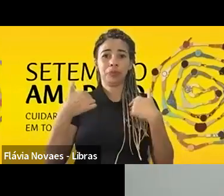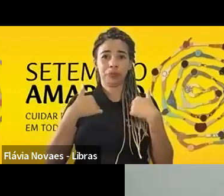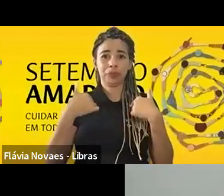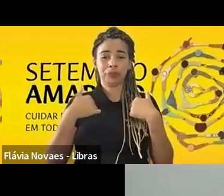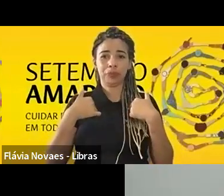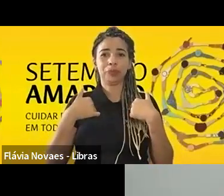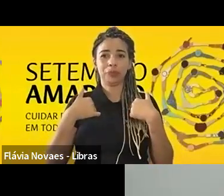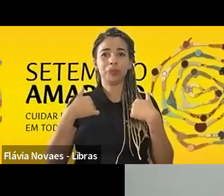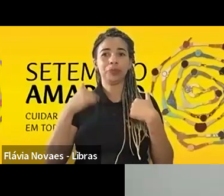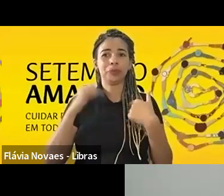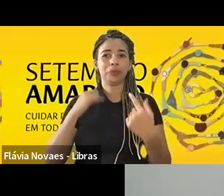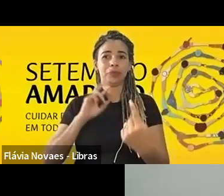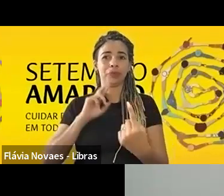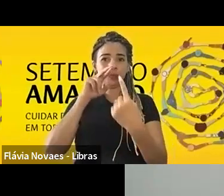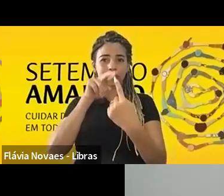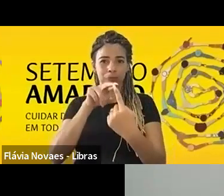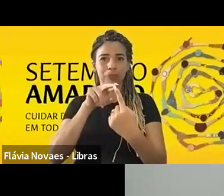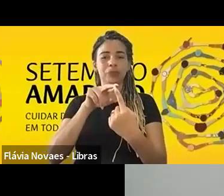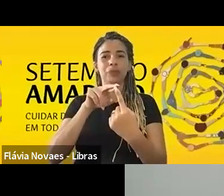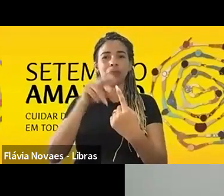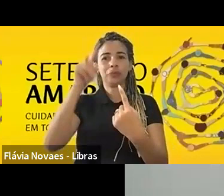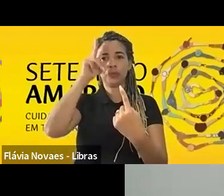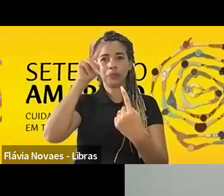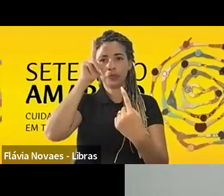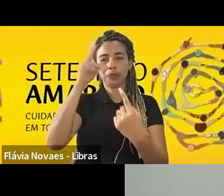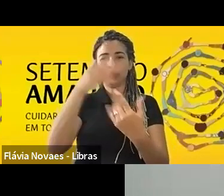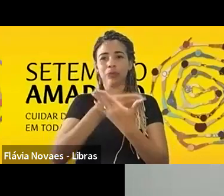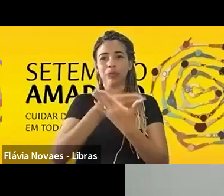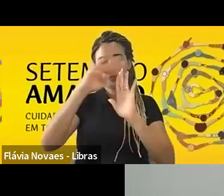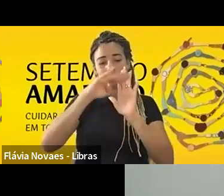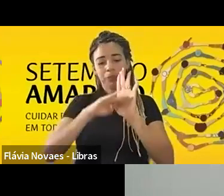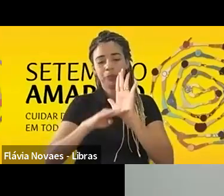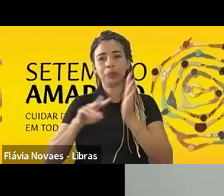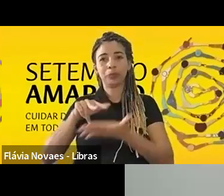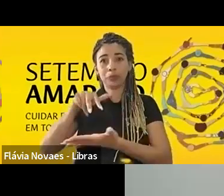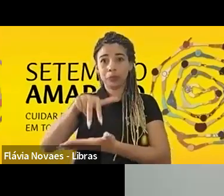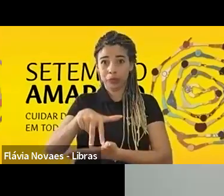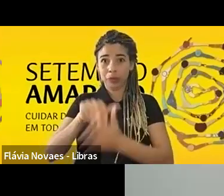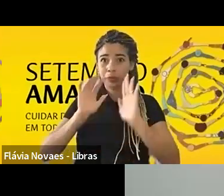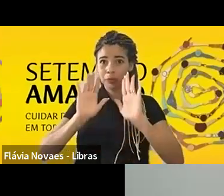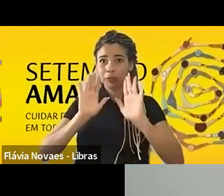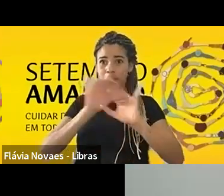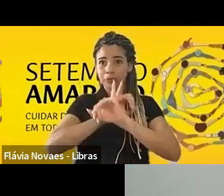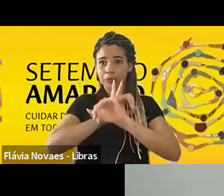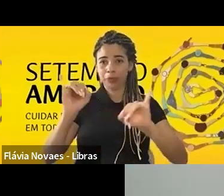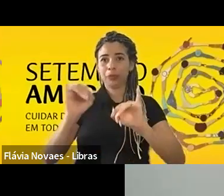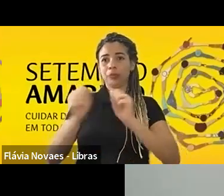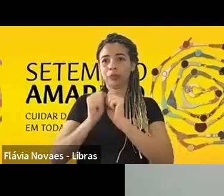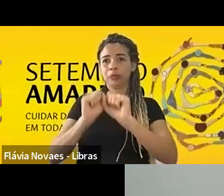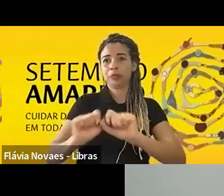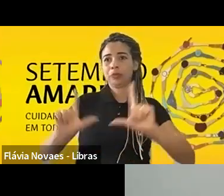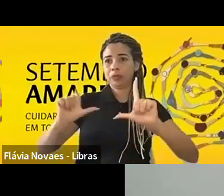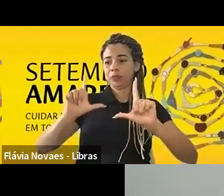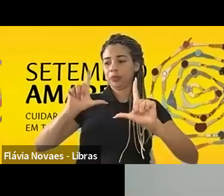a referência a relembrarem de assinar a lista de presença, que vai ser disponibilizada em alguns momentos no chat. E, ao final,